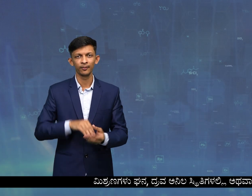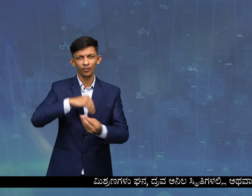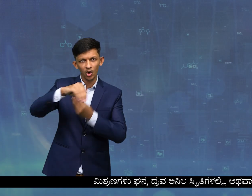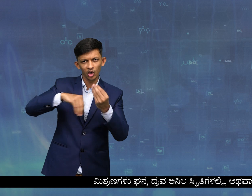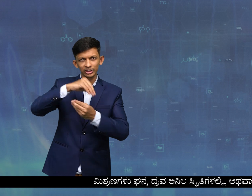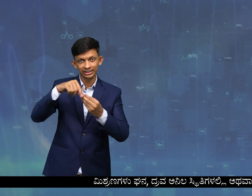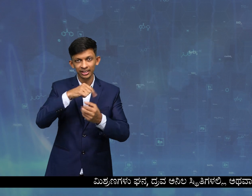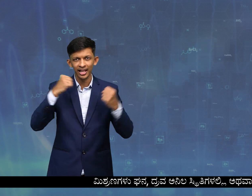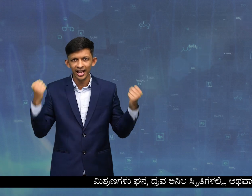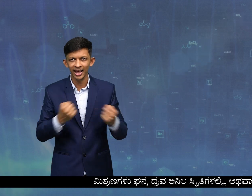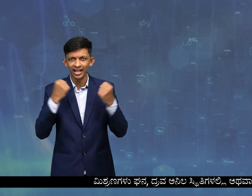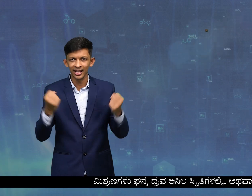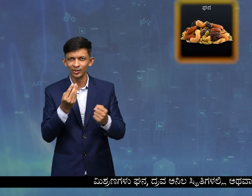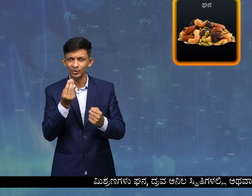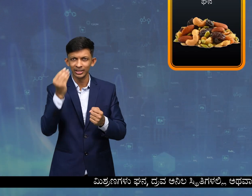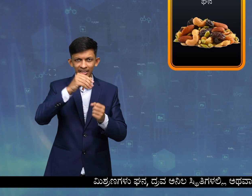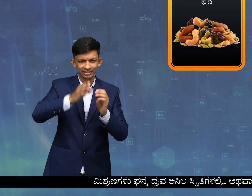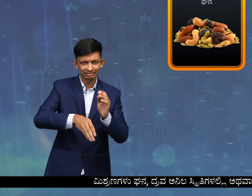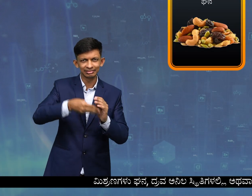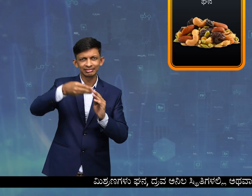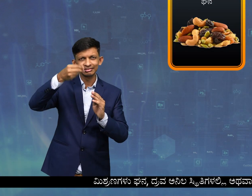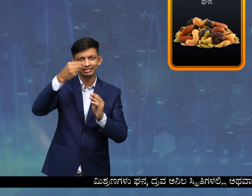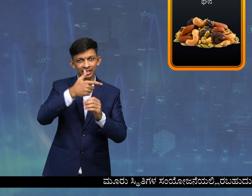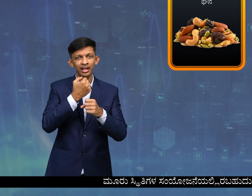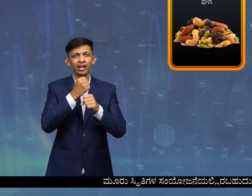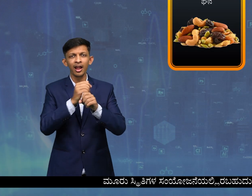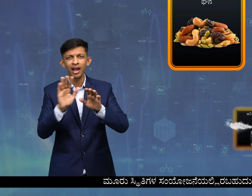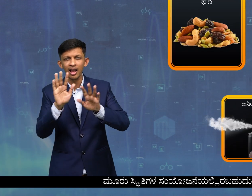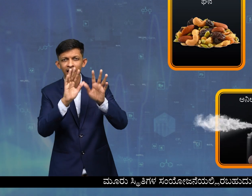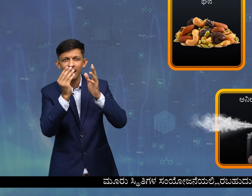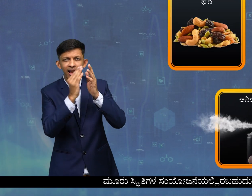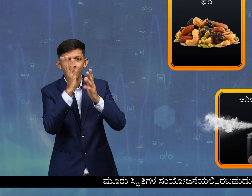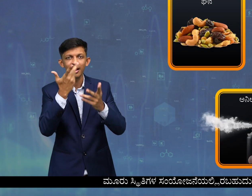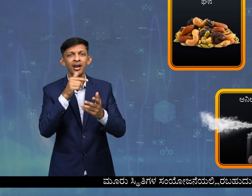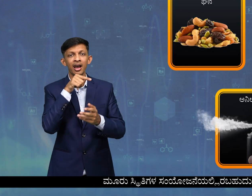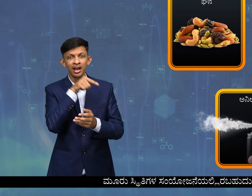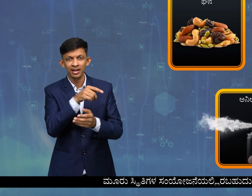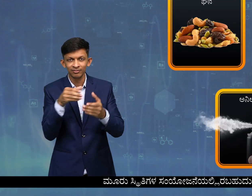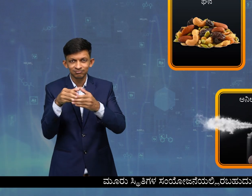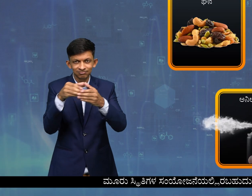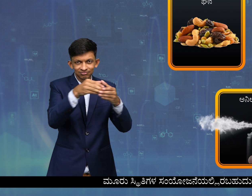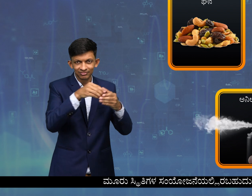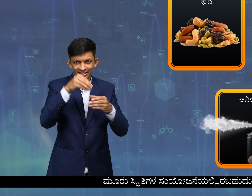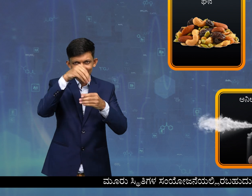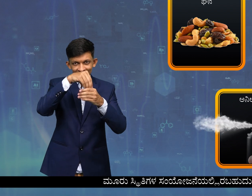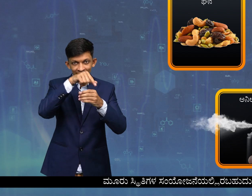ಮಿಶ್ರಣಗಳು ಘನ, ದ್ರವ, ಅನಿಲ ಸ್ಥಿತಿಗಳಲ್ಲಿ ಅಥವಾ ಈ 3 ಸ್ಥಿತಿಗಳ ಸಂಯೋಜನೆಯಲ್ಲಿ ಇರಬಹುದು.